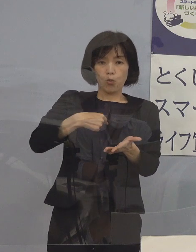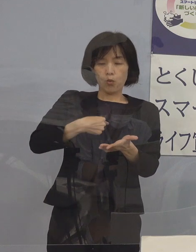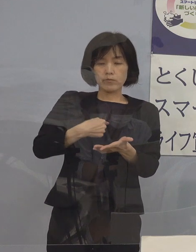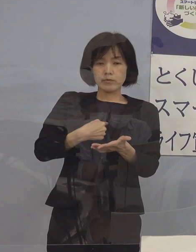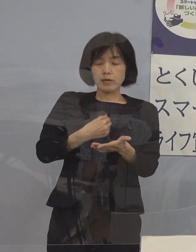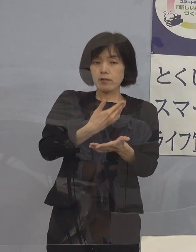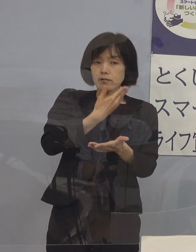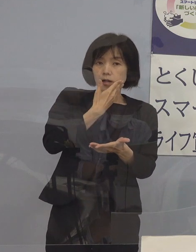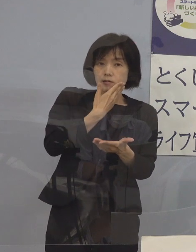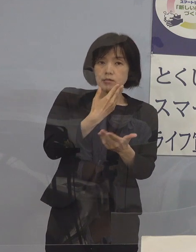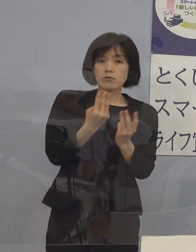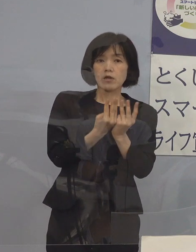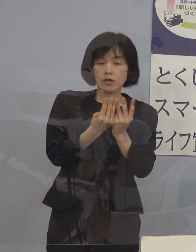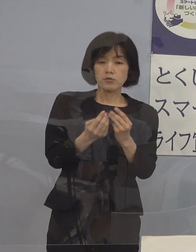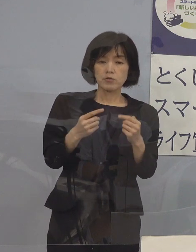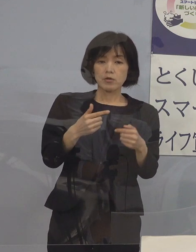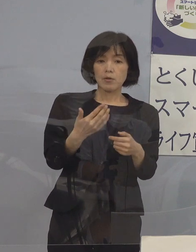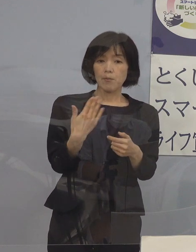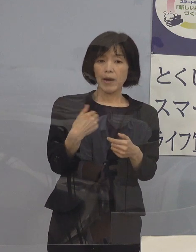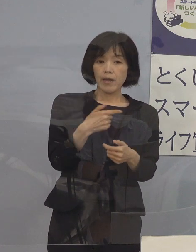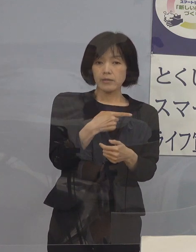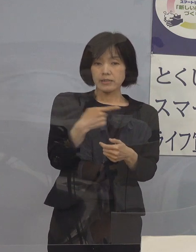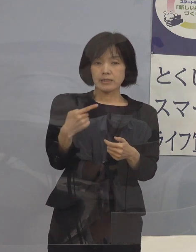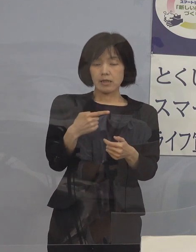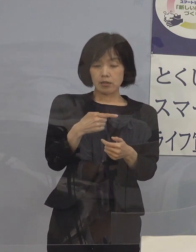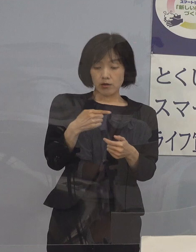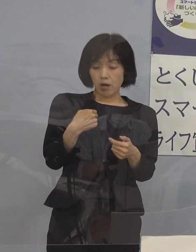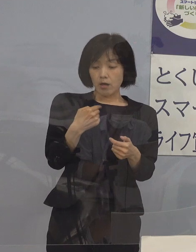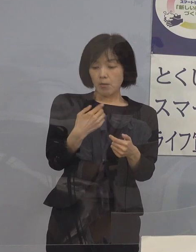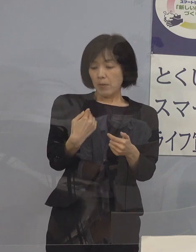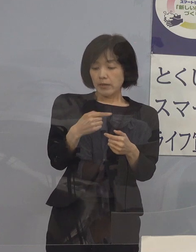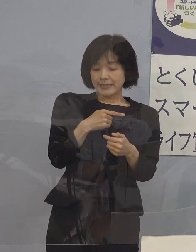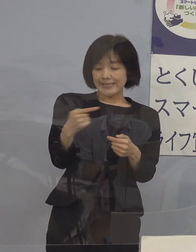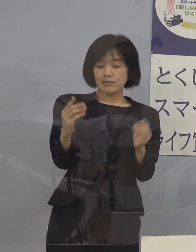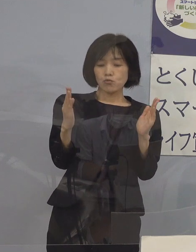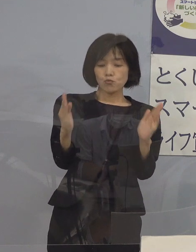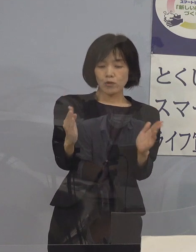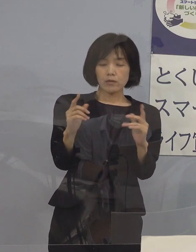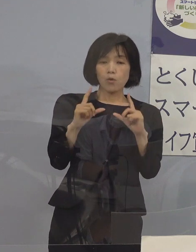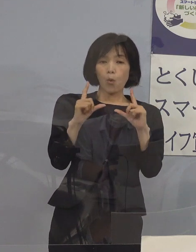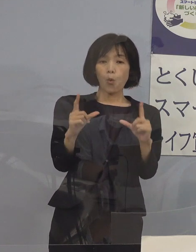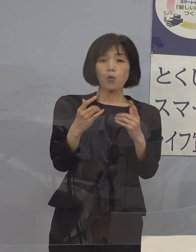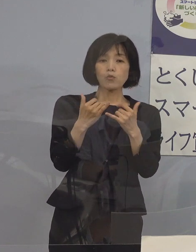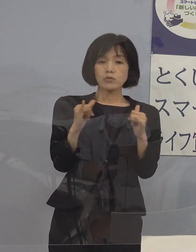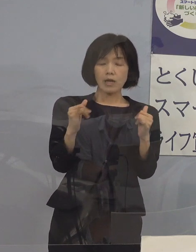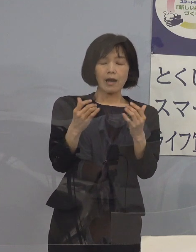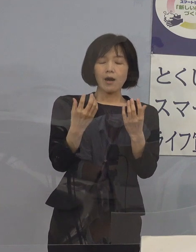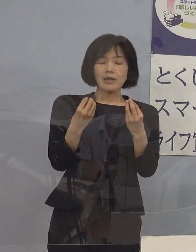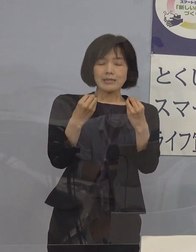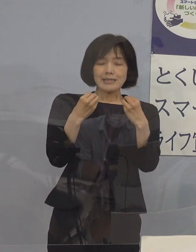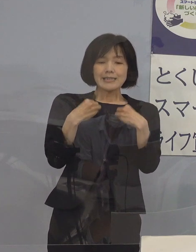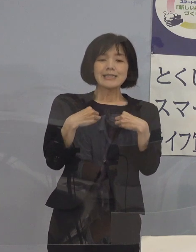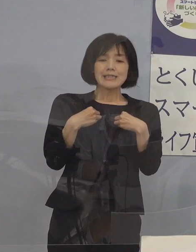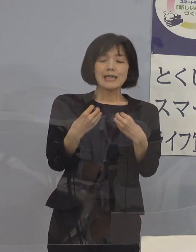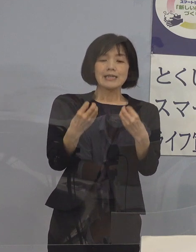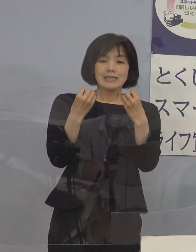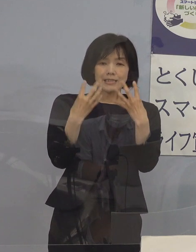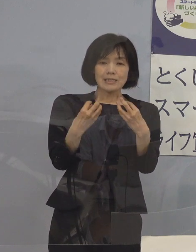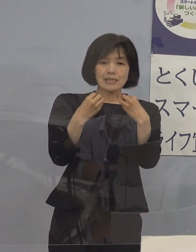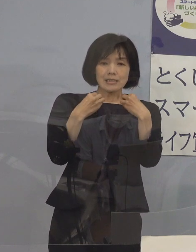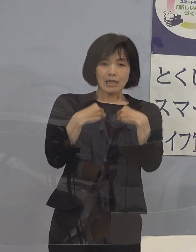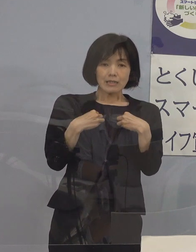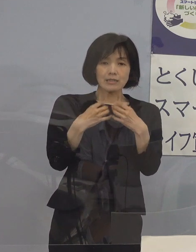重要とされる直近1週間の新規報告者数は23名となります